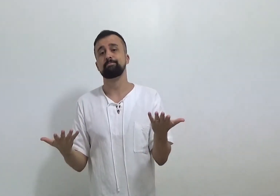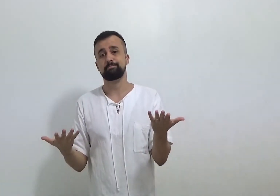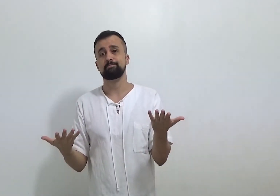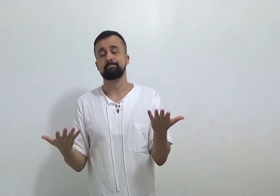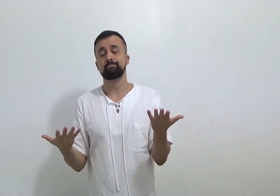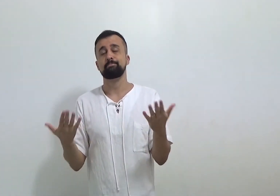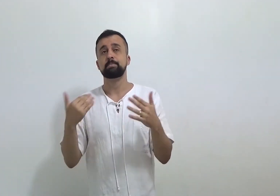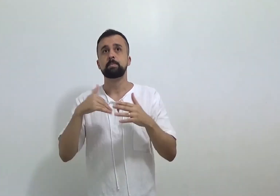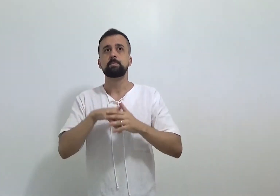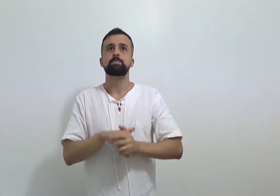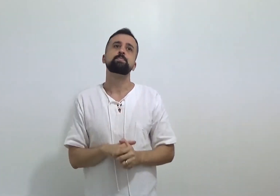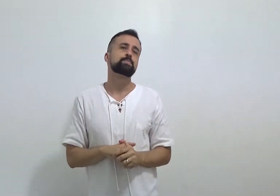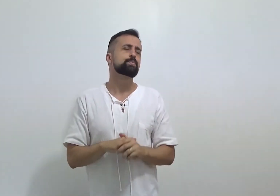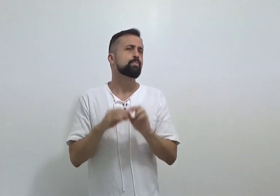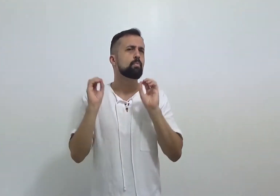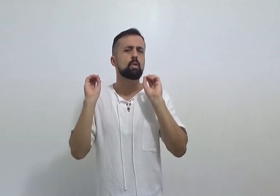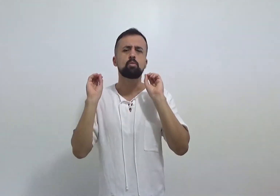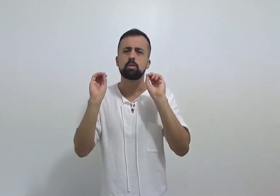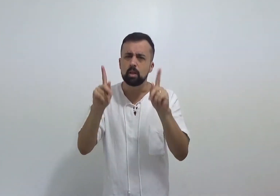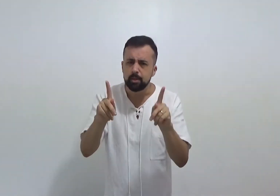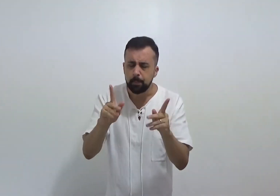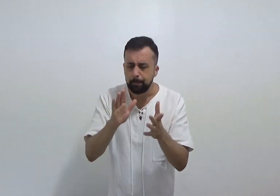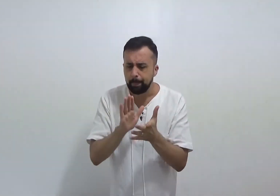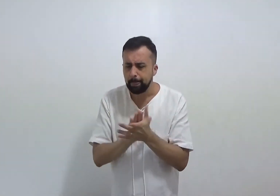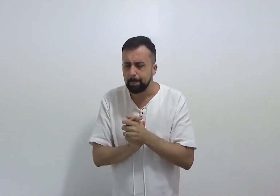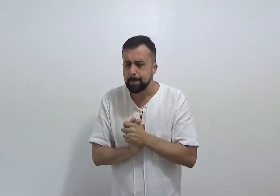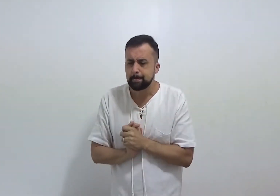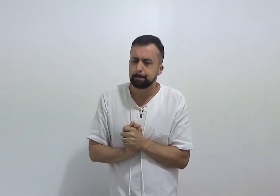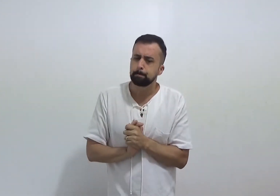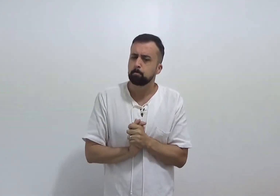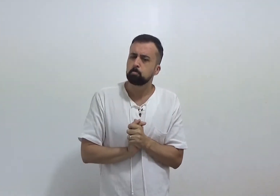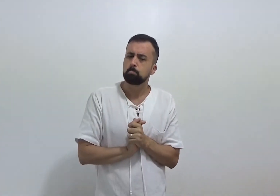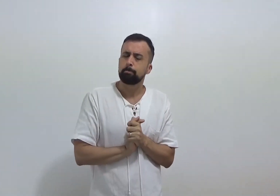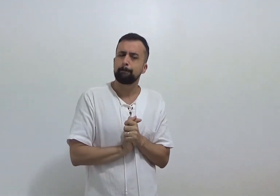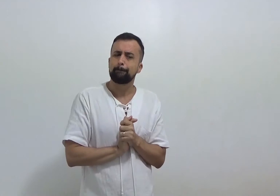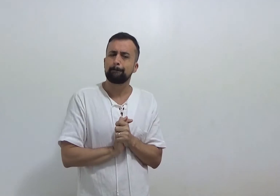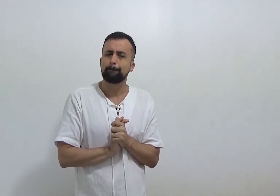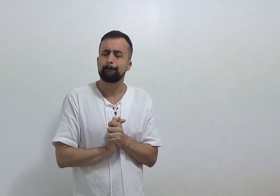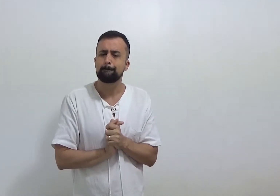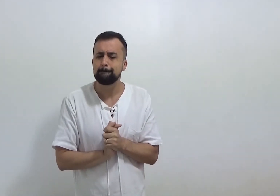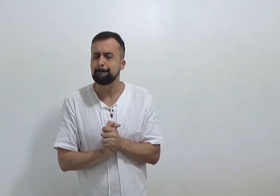linguística, do discurso, das letras.